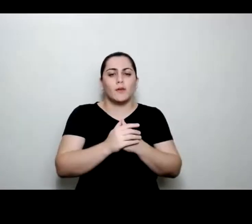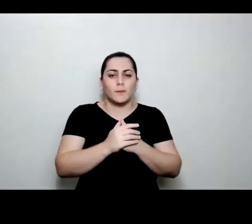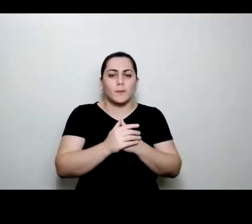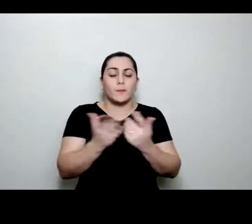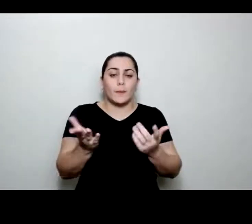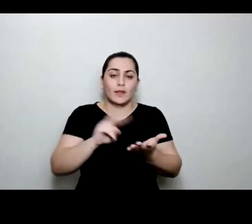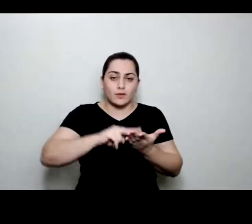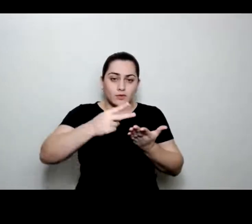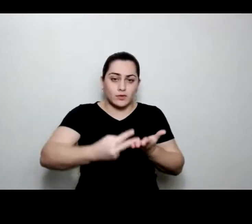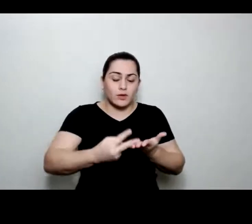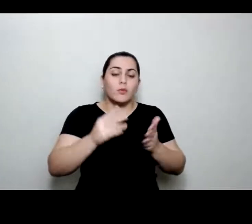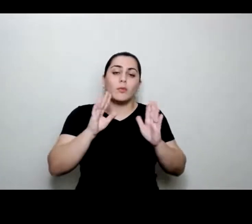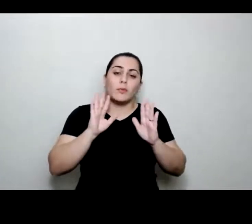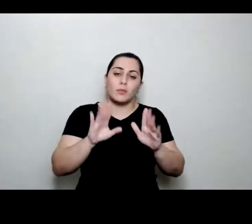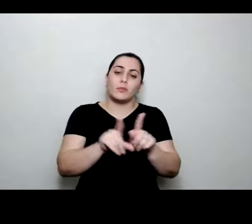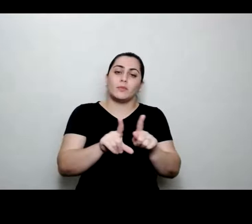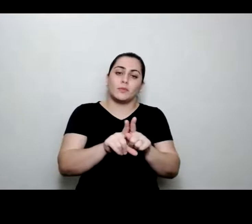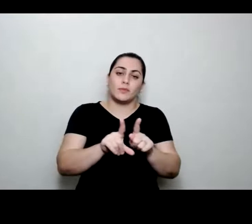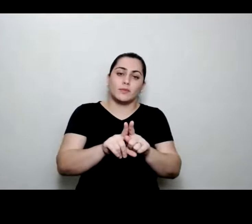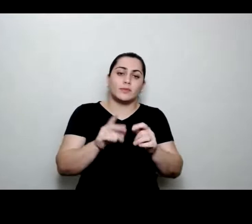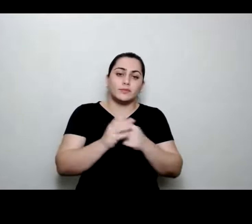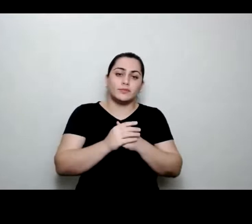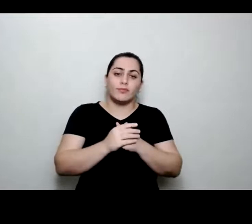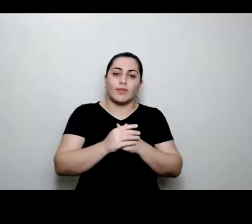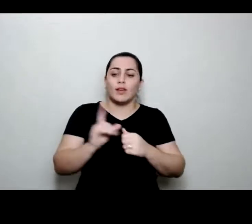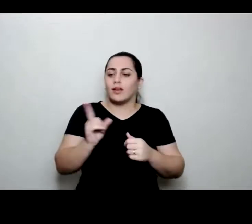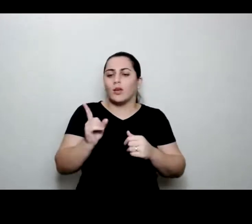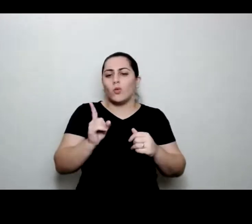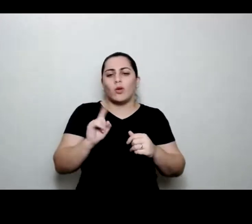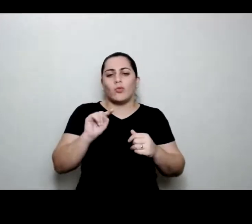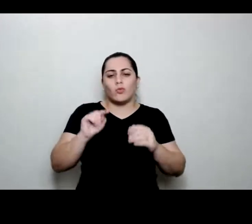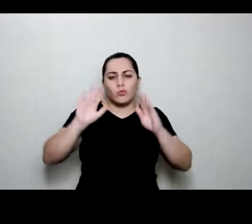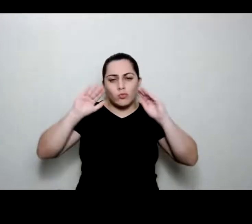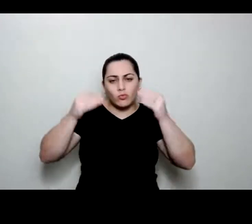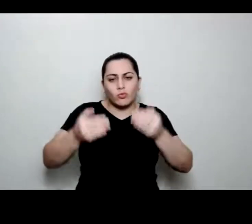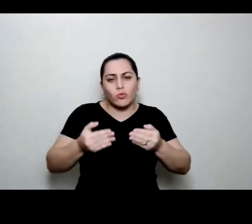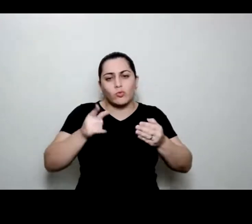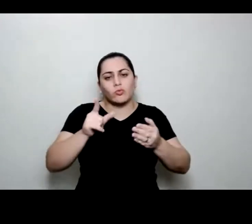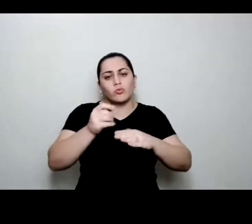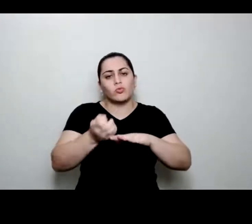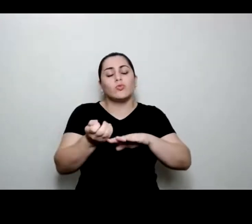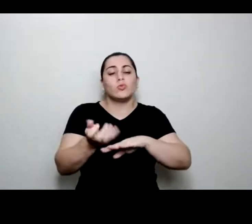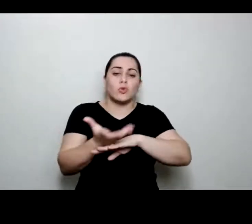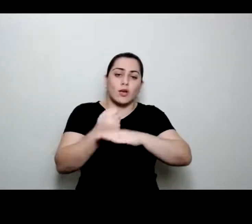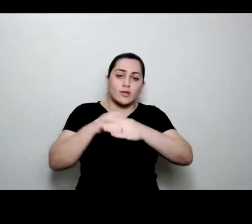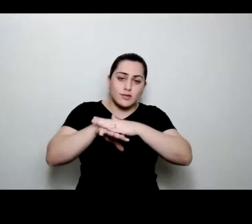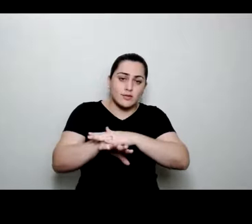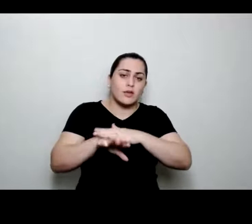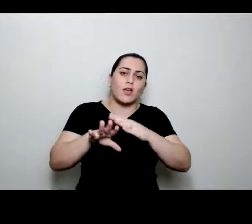mas eles mesmos não são mais os objetos centrais dos acervos criados